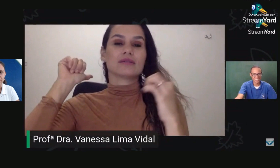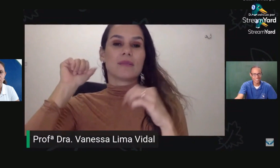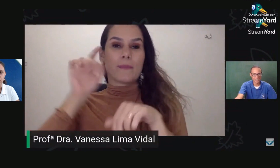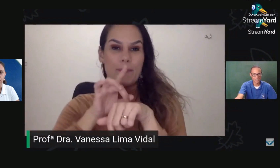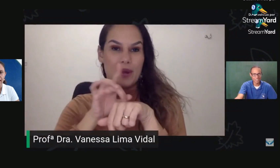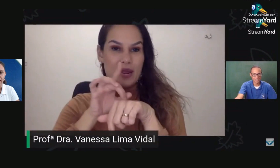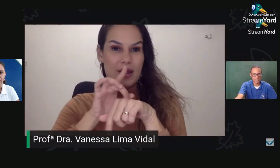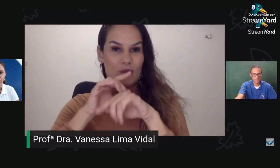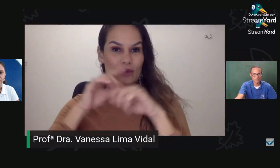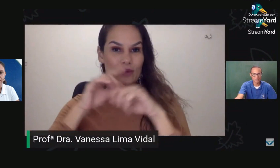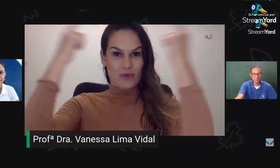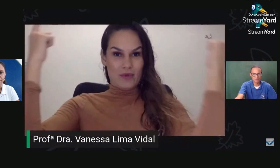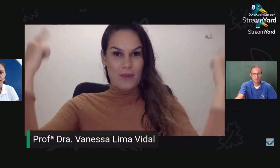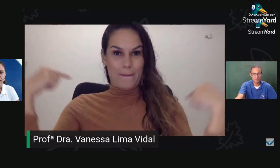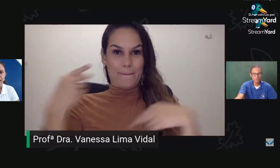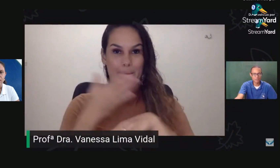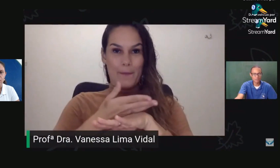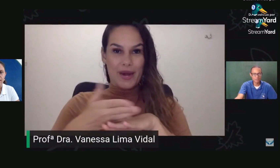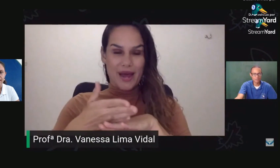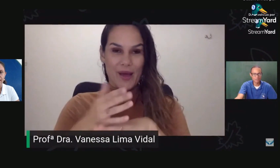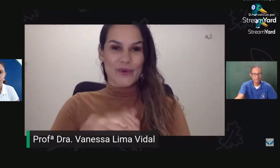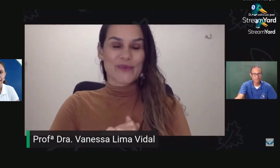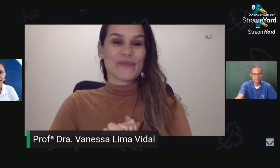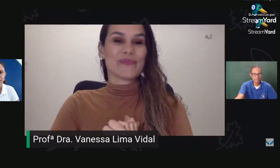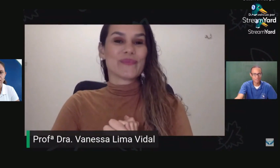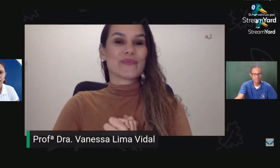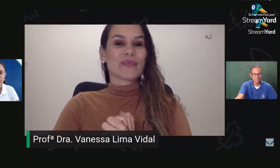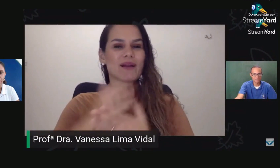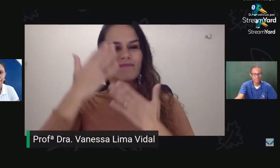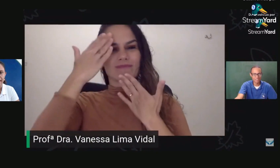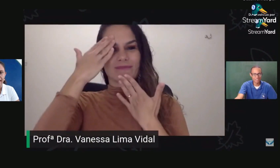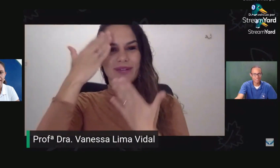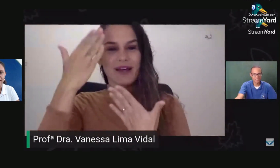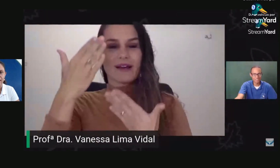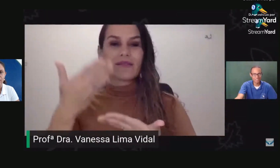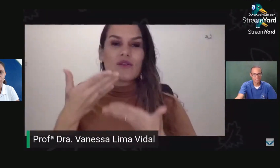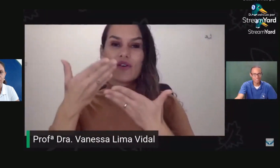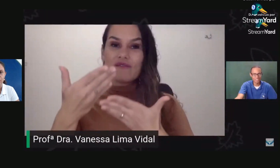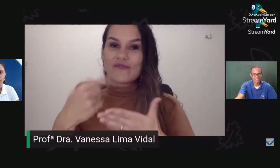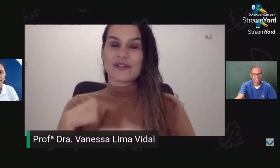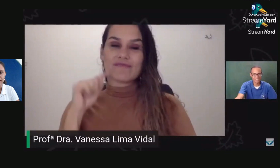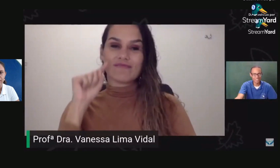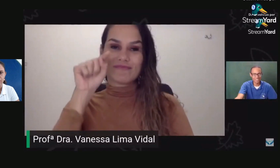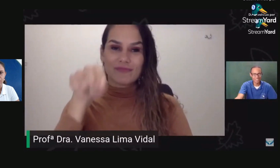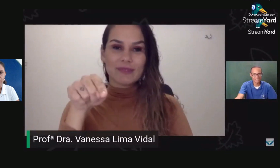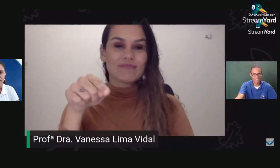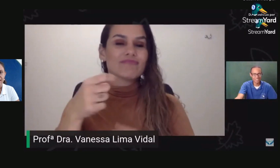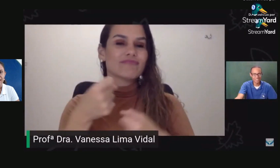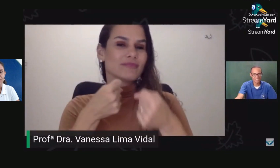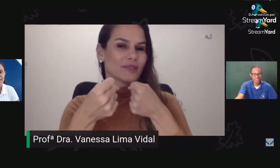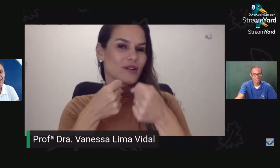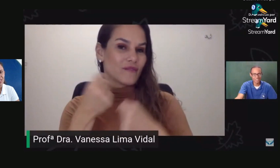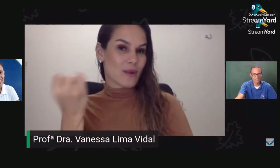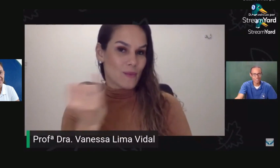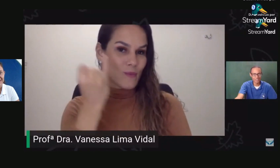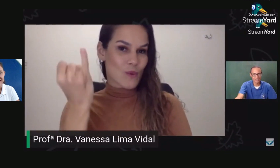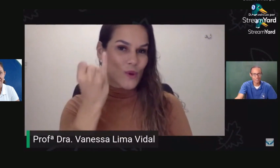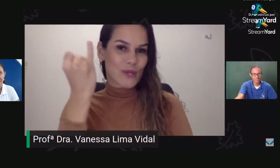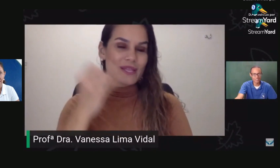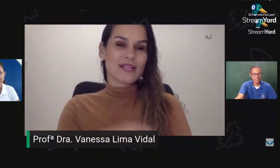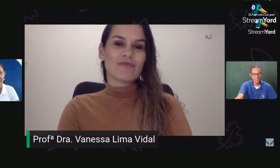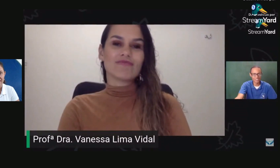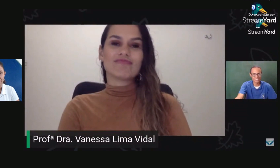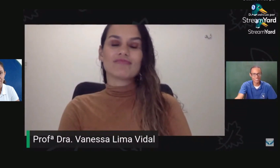uma camisa de gola alta, estou sentada numa cadeira giratória preta e no fundo branco. Gostaria de